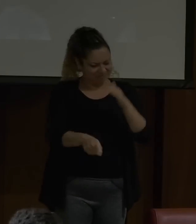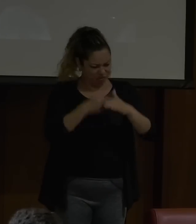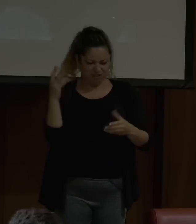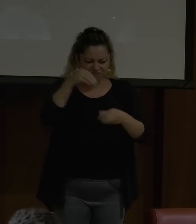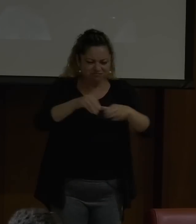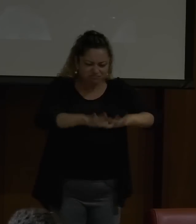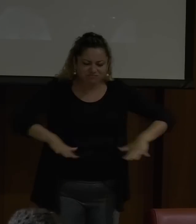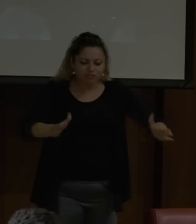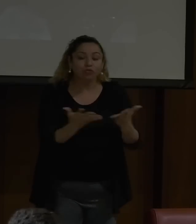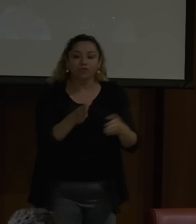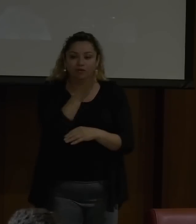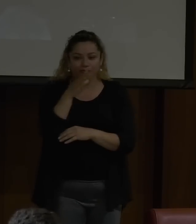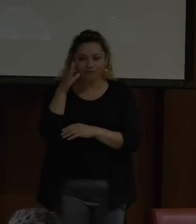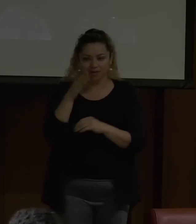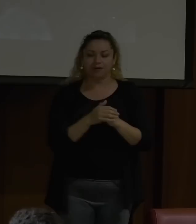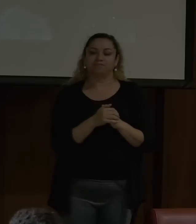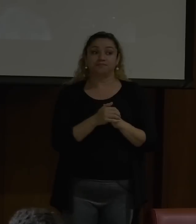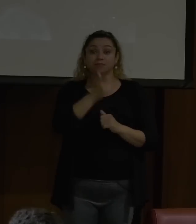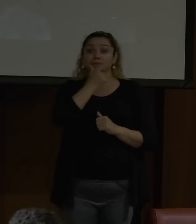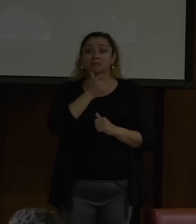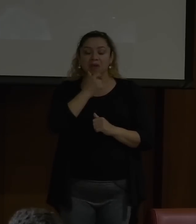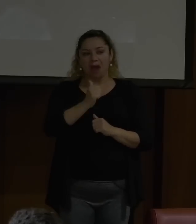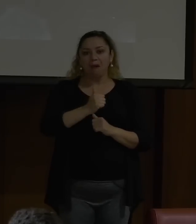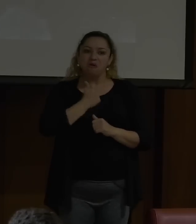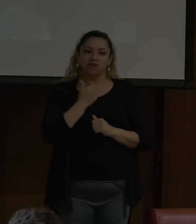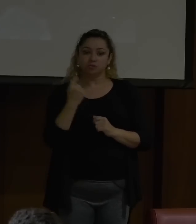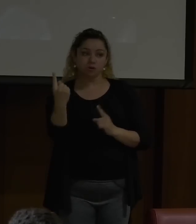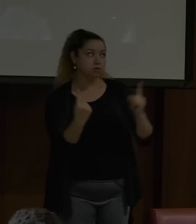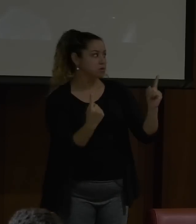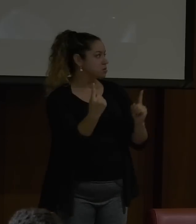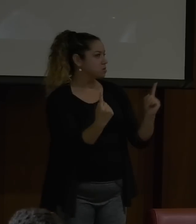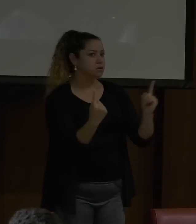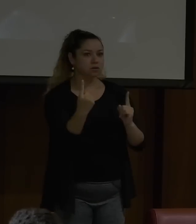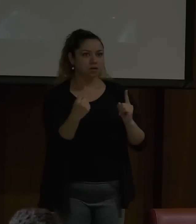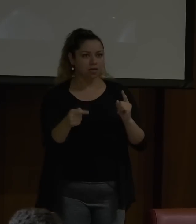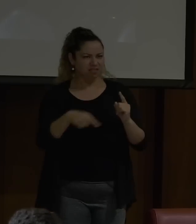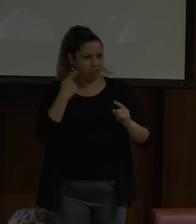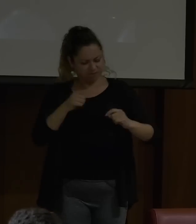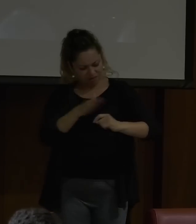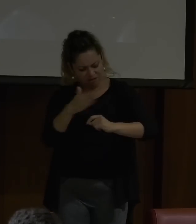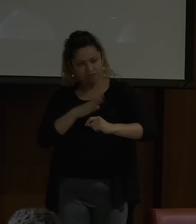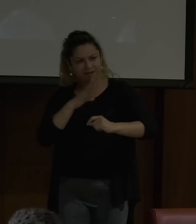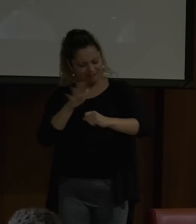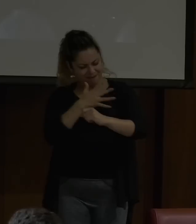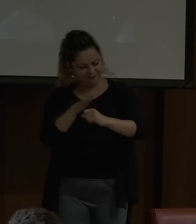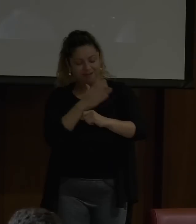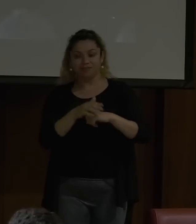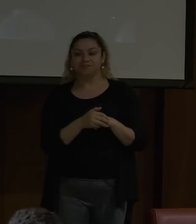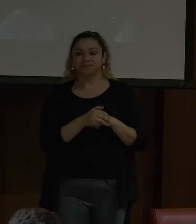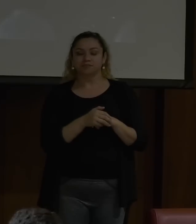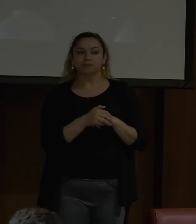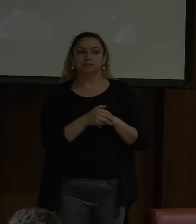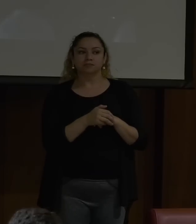finca El Cafetal. Leandro aprovechó la presencia de Reyes Torres para cantar todas sus composiciones. Hasta ese momento, los